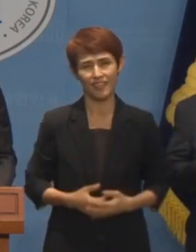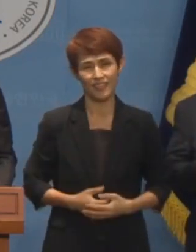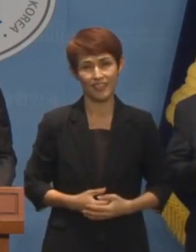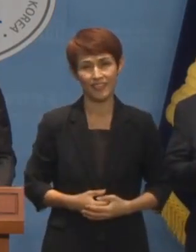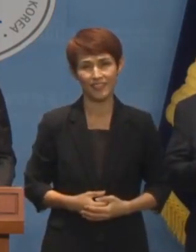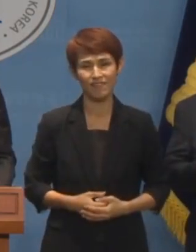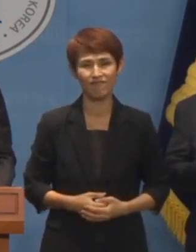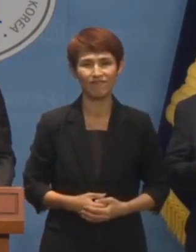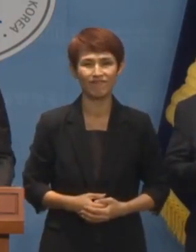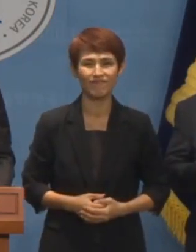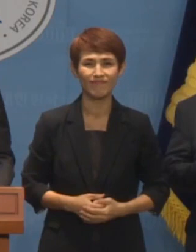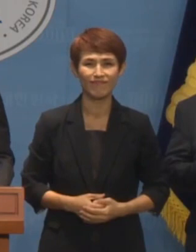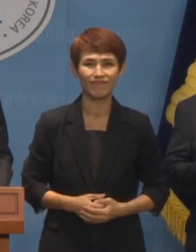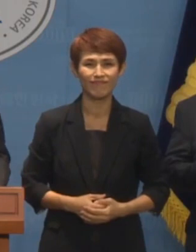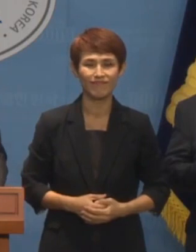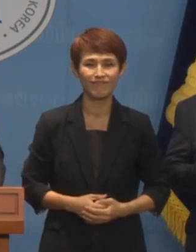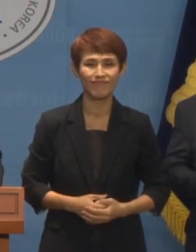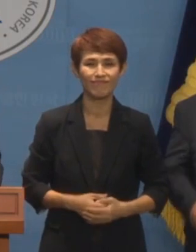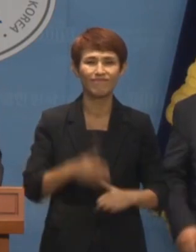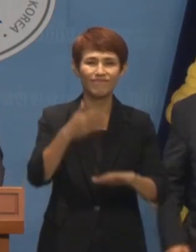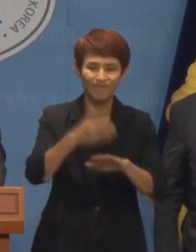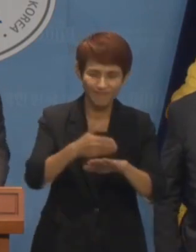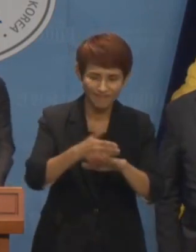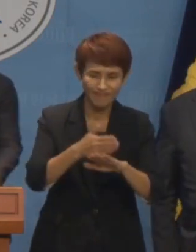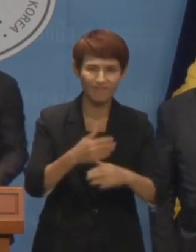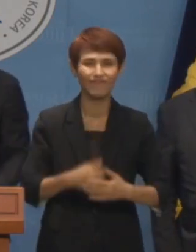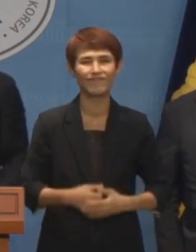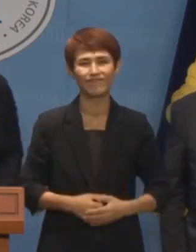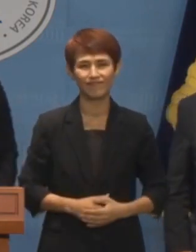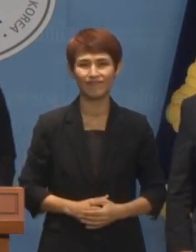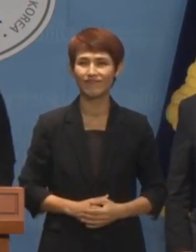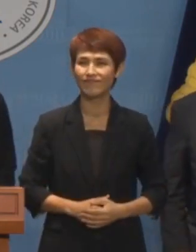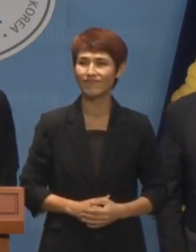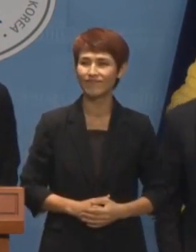더불어민주당께 당부드립니다. 감사합니다.